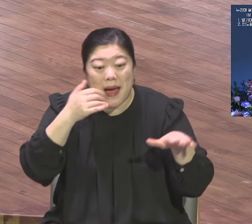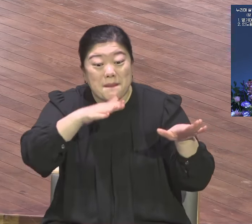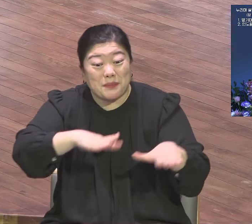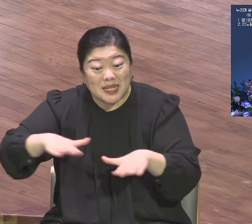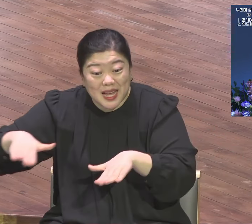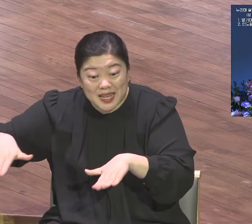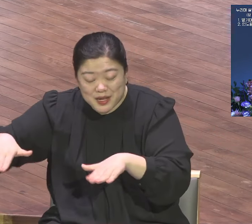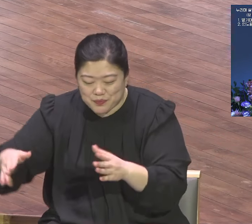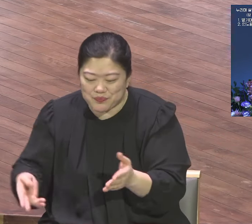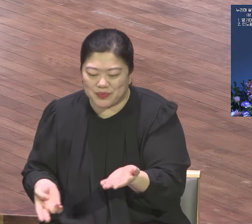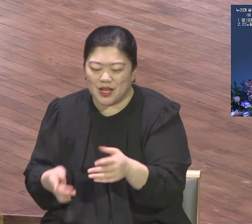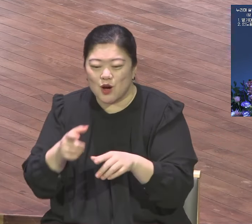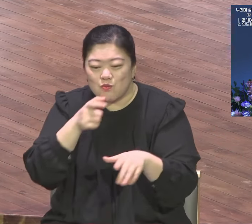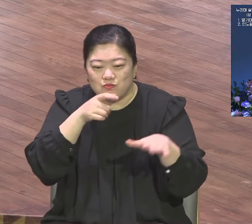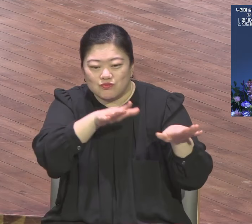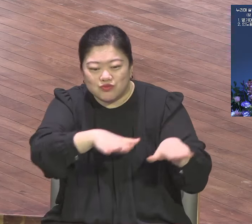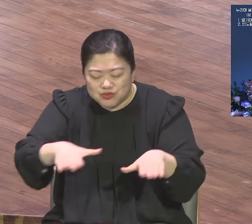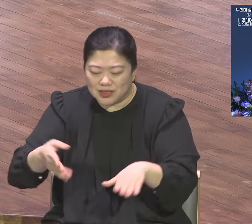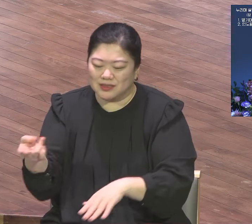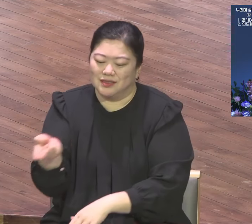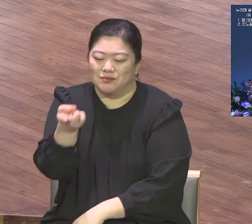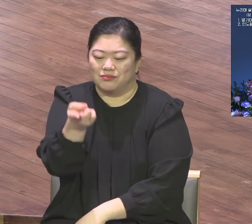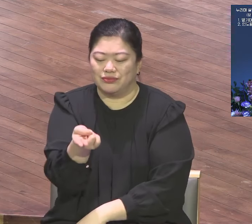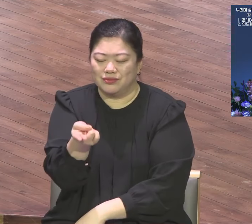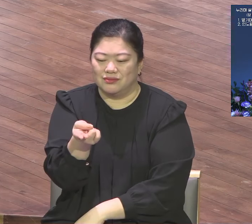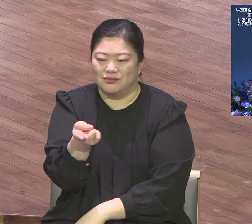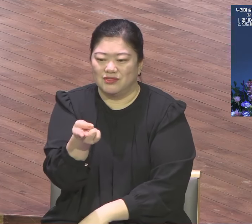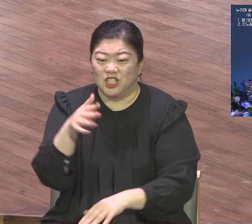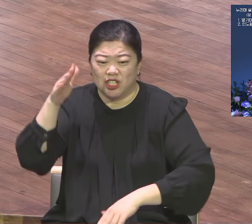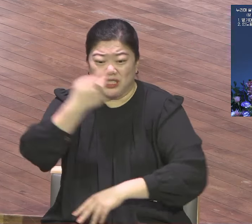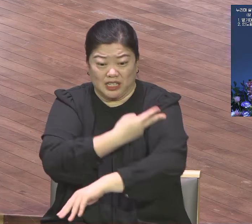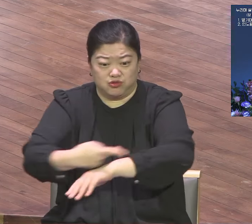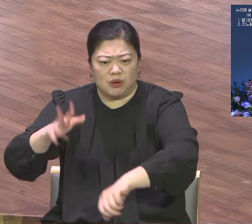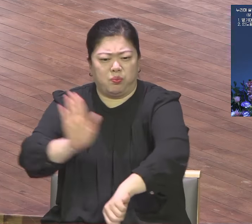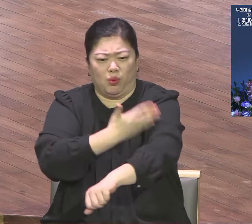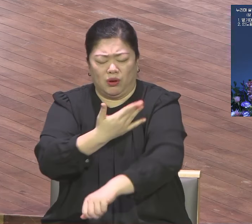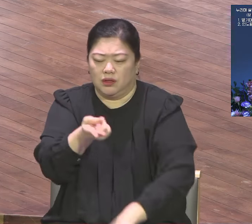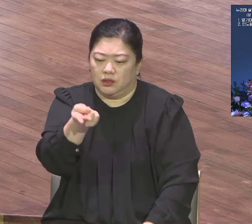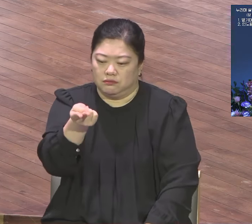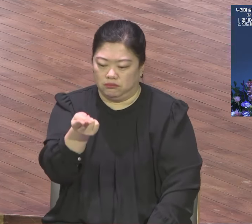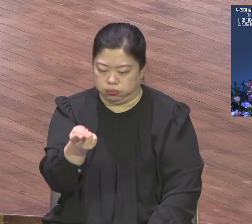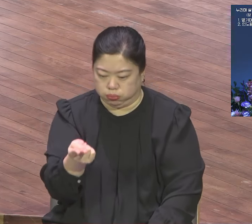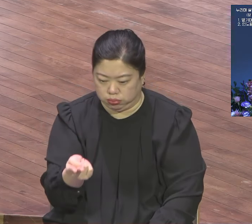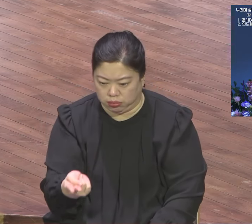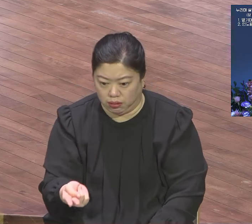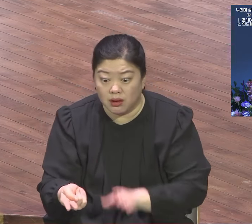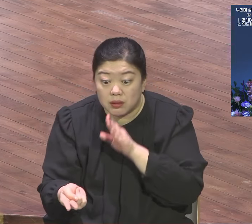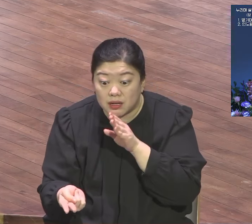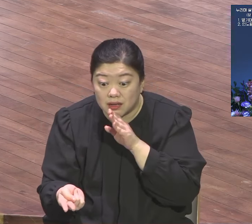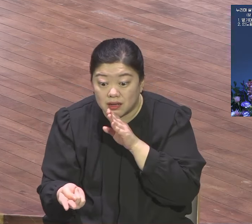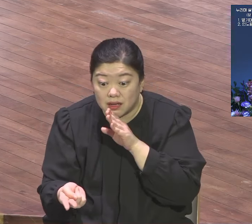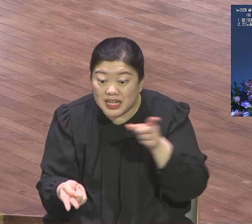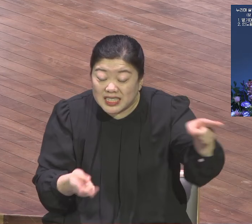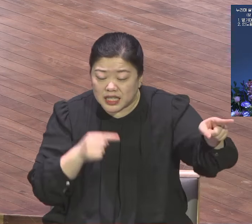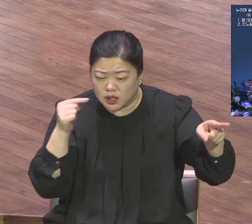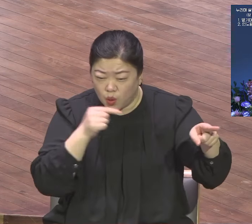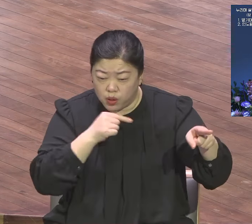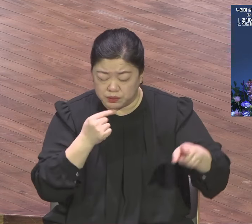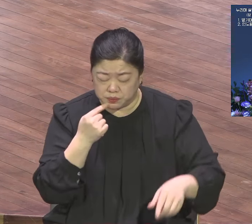그냥 누우면 딱 가라앉질 않아요. 너무 부력이 많아가지고 그냥 누워만 있으면 돼요.